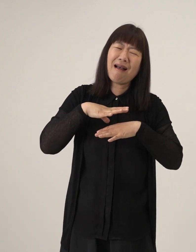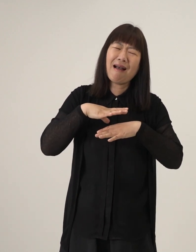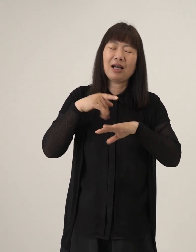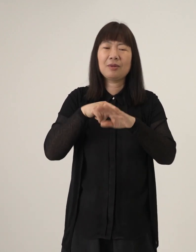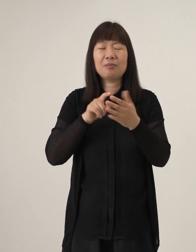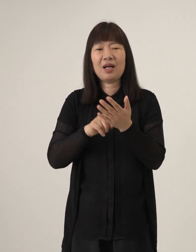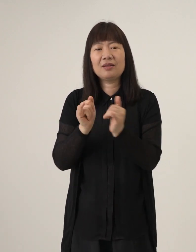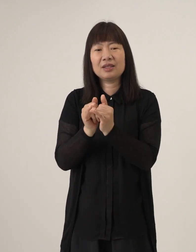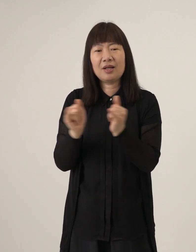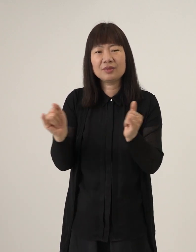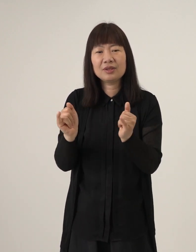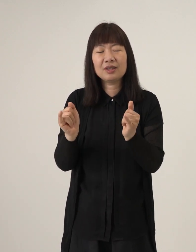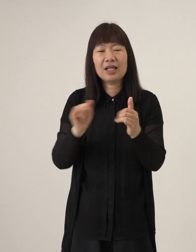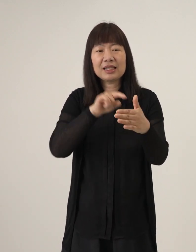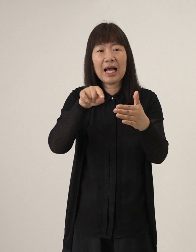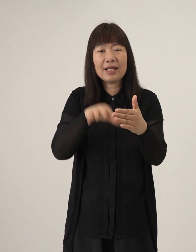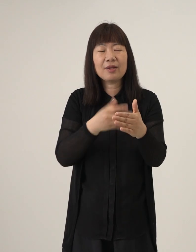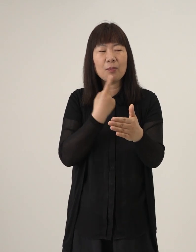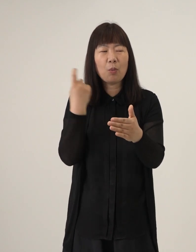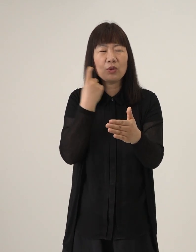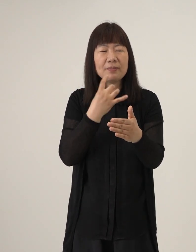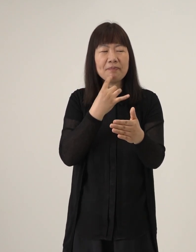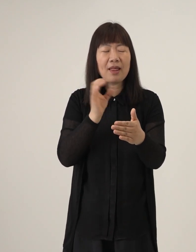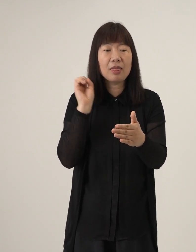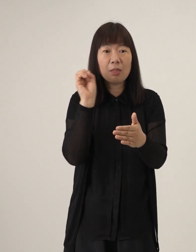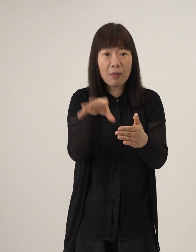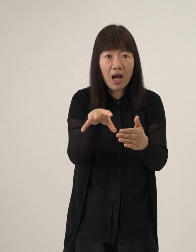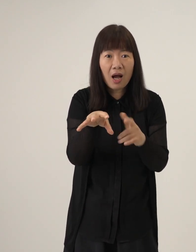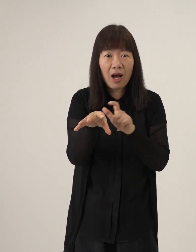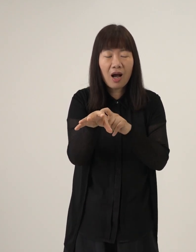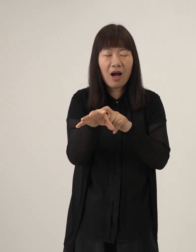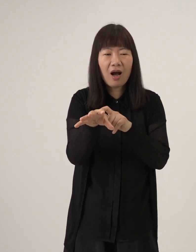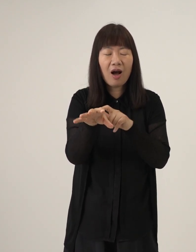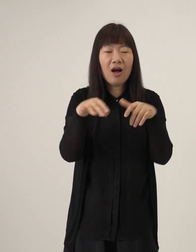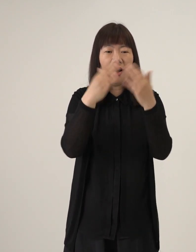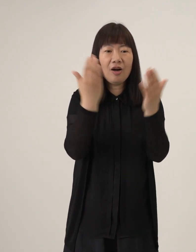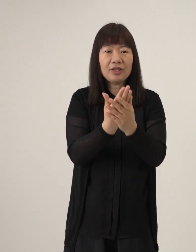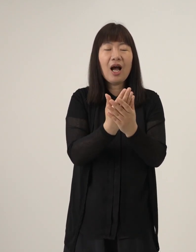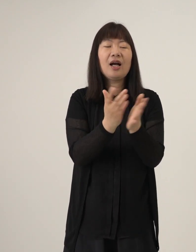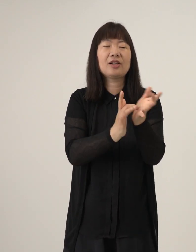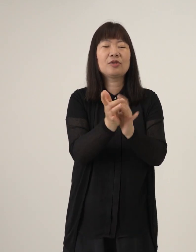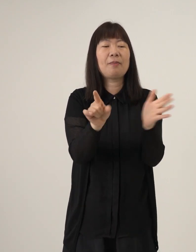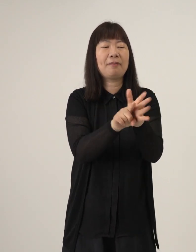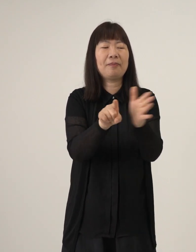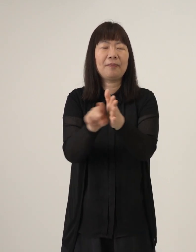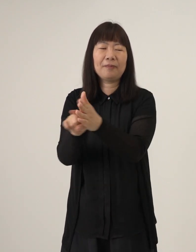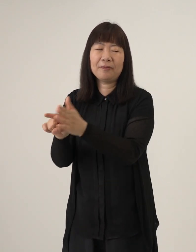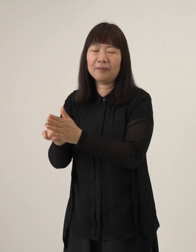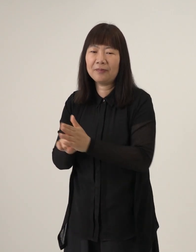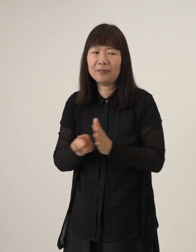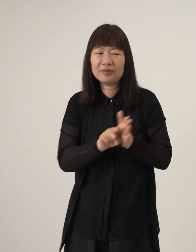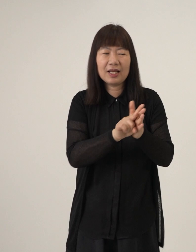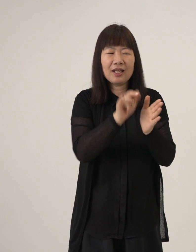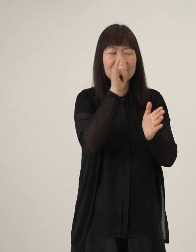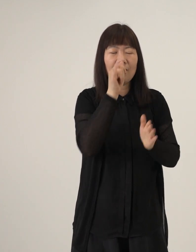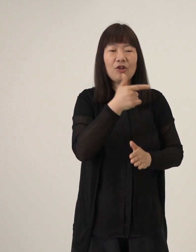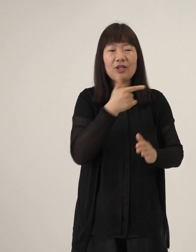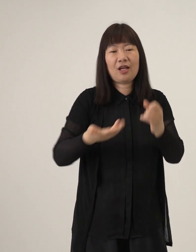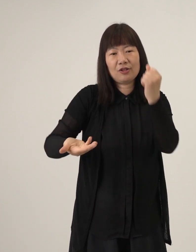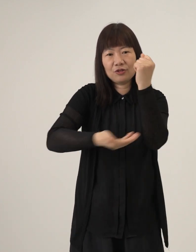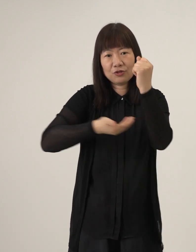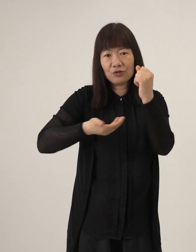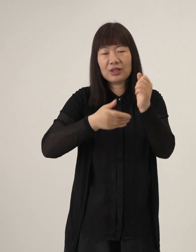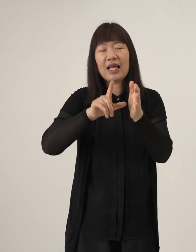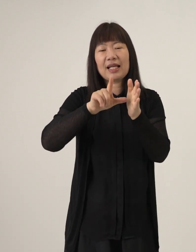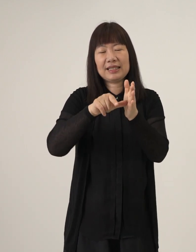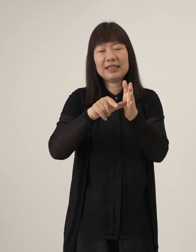거기다 복음만 던져도 어디서든지 추수가 이루어진다는 거예요. 이걸 대추수의